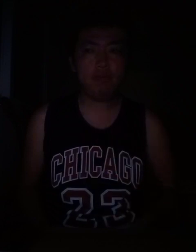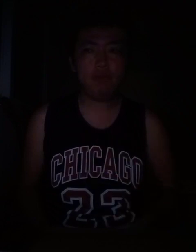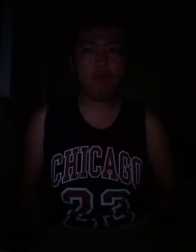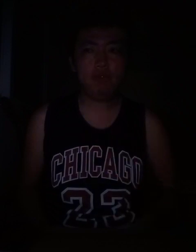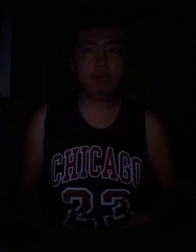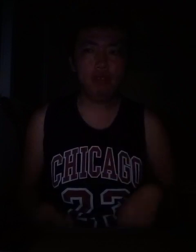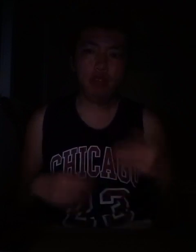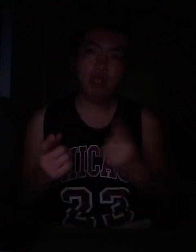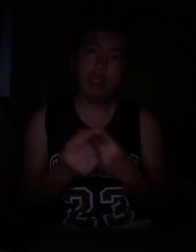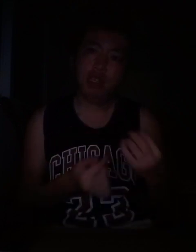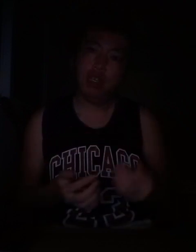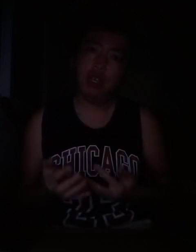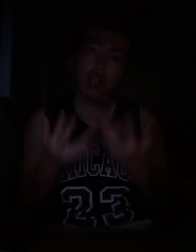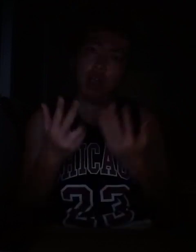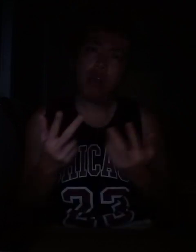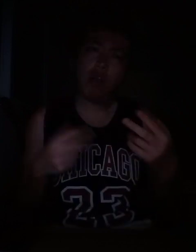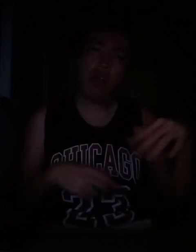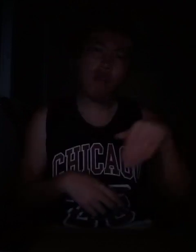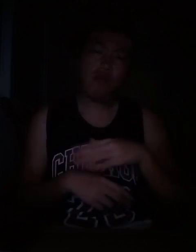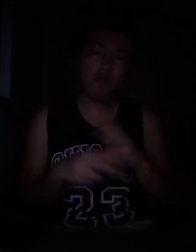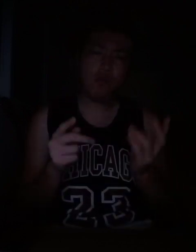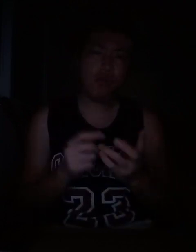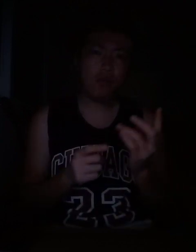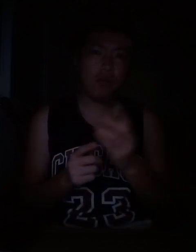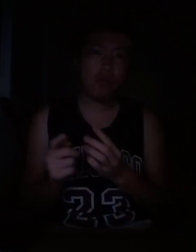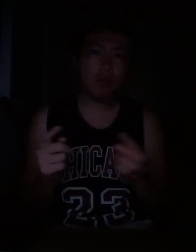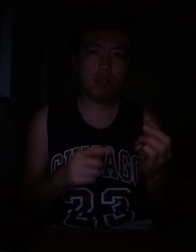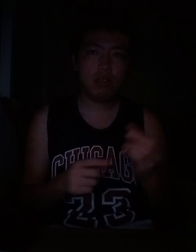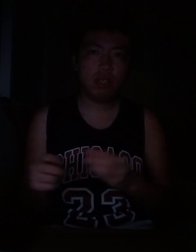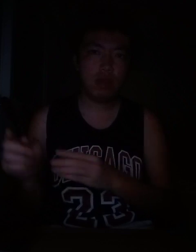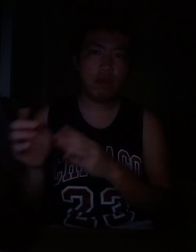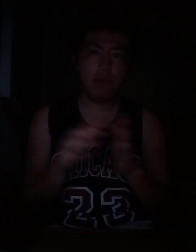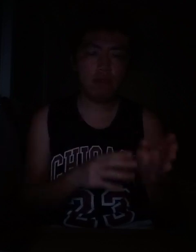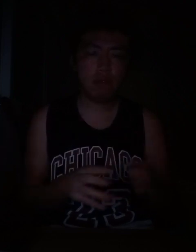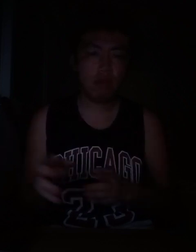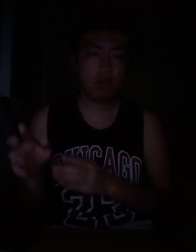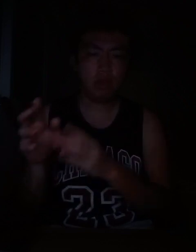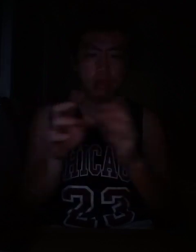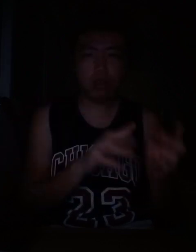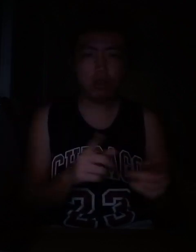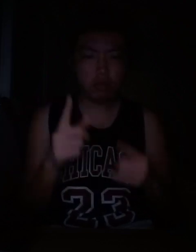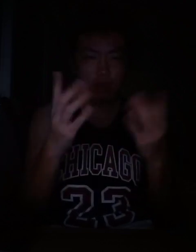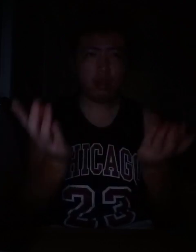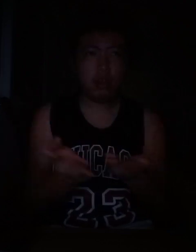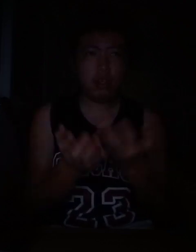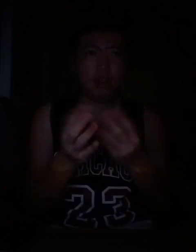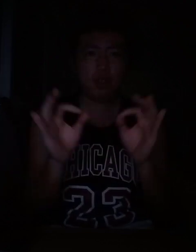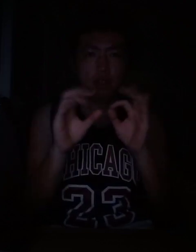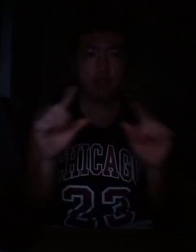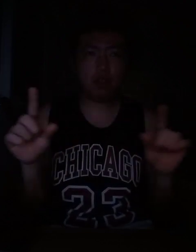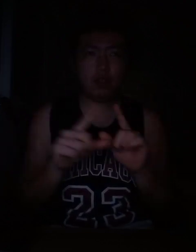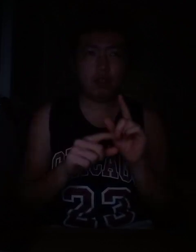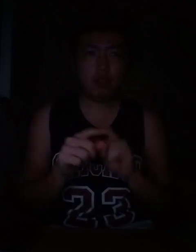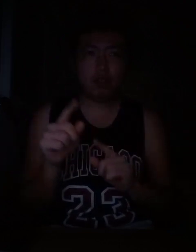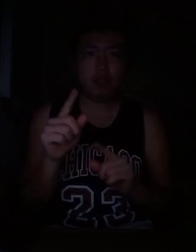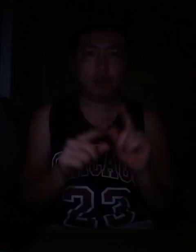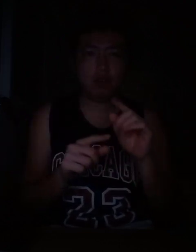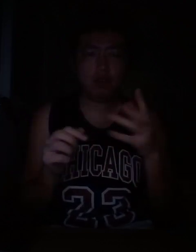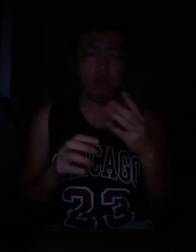네, 내일부터 8개 시도별로 지역 명소 탐방이나 특별 체험 프로그램이 진행됩니다. 새 숙소에 자리 잡은